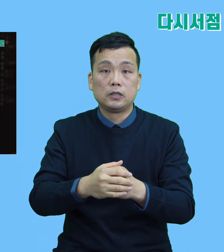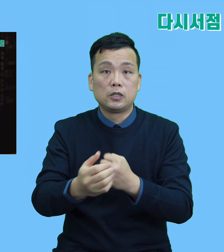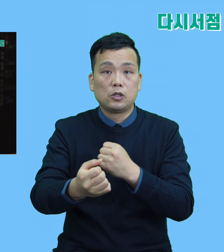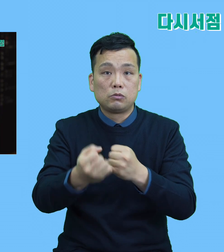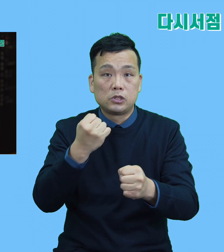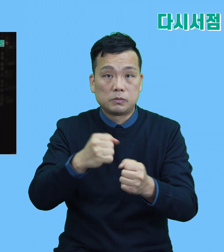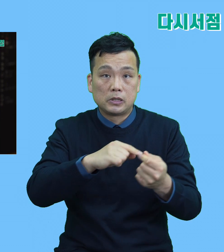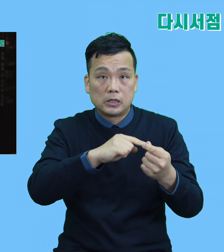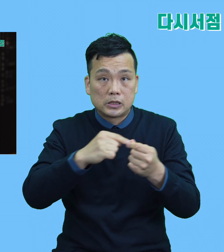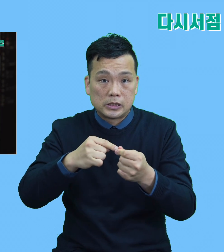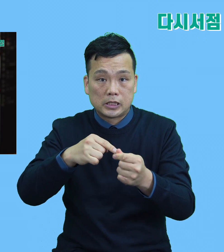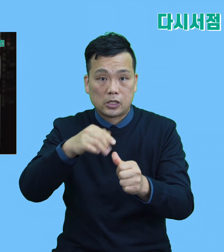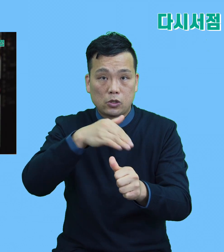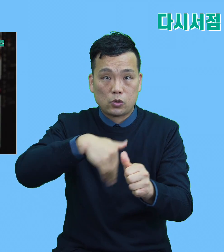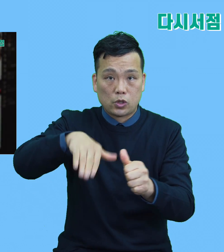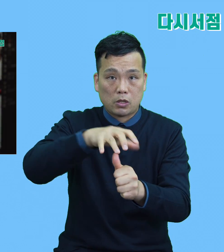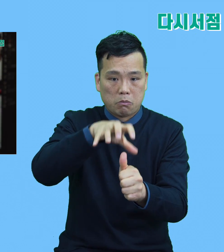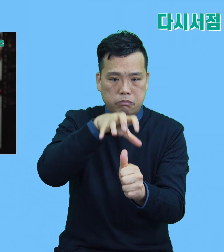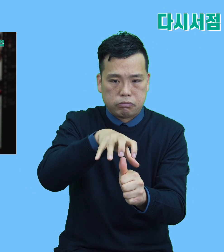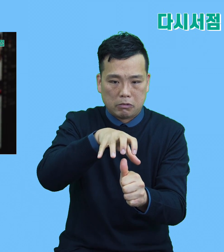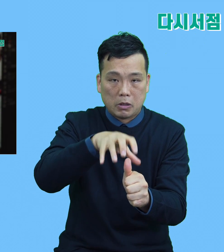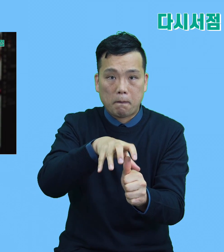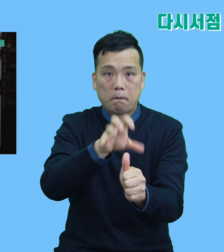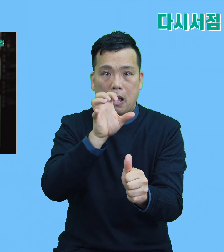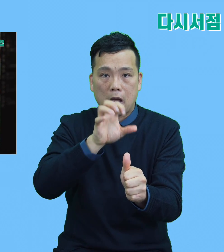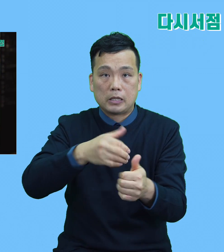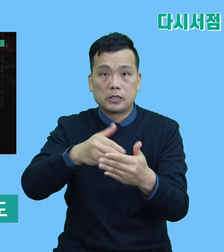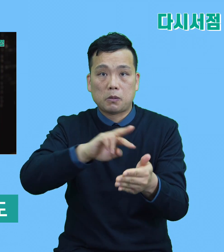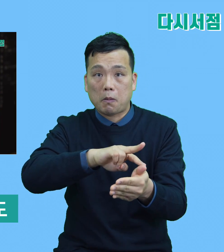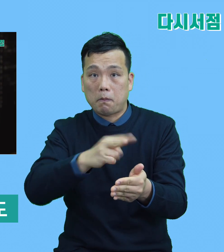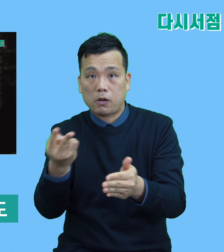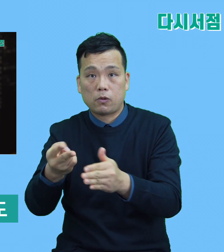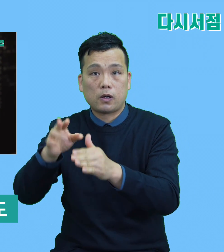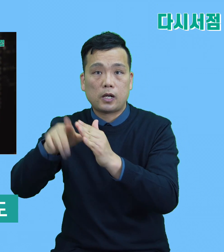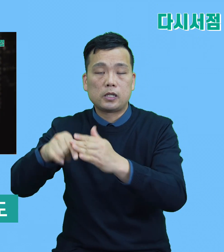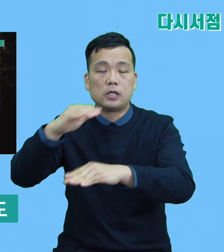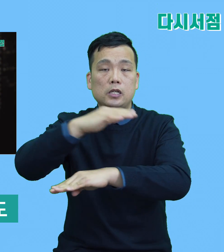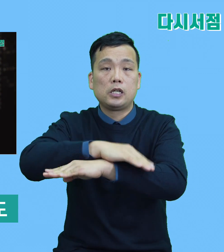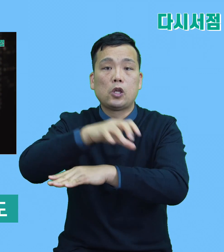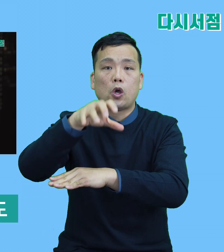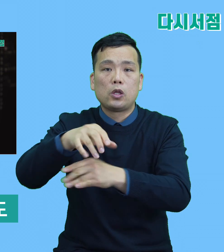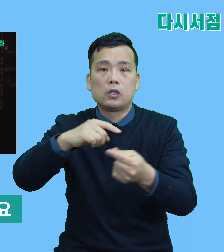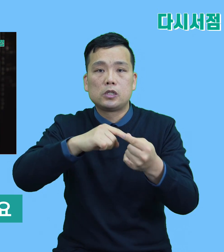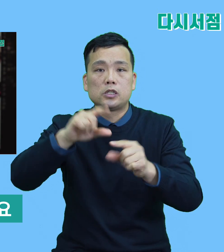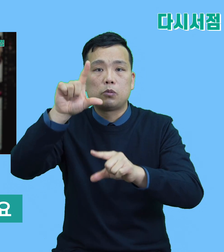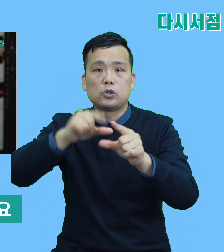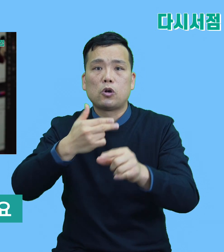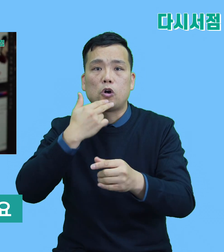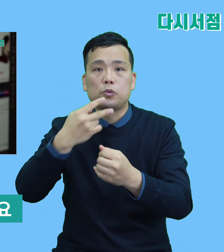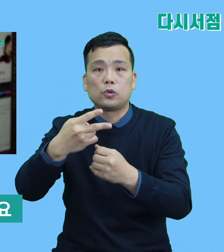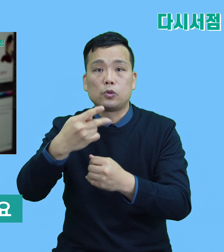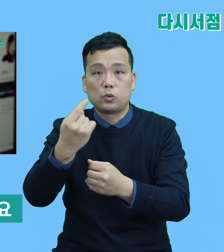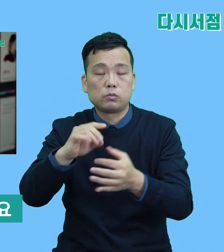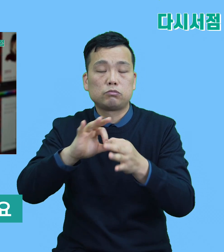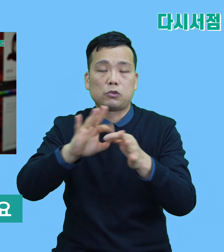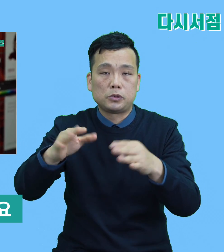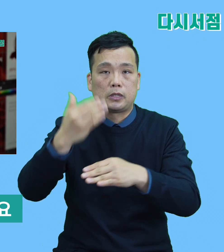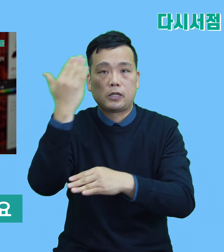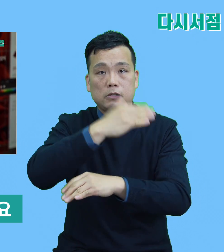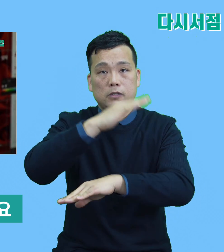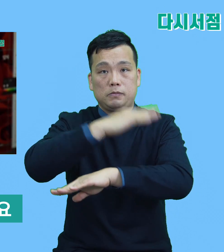그렇지만 글자 아웃라인을 떼내어 이미지화시키면 인쇄소에 글씨체가 없어도 깔끔하게 인쇄할 수